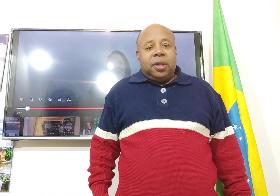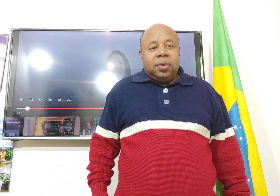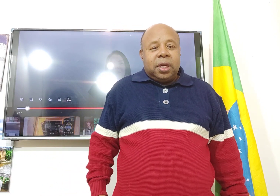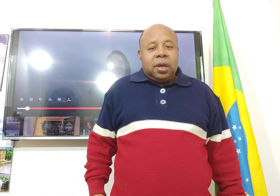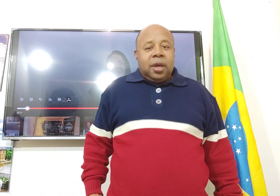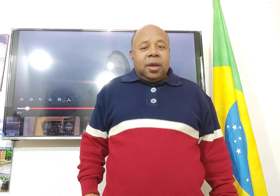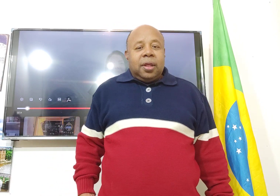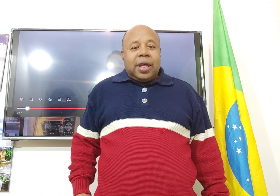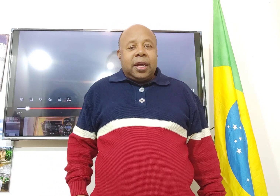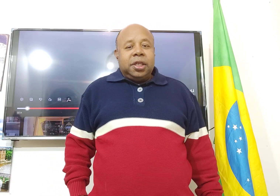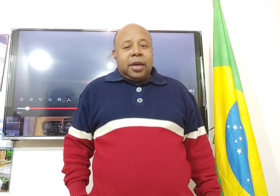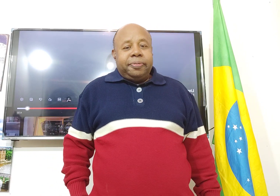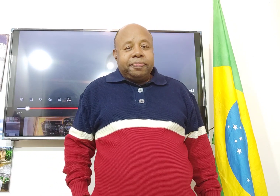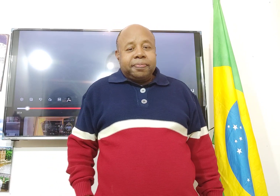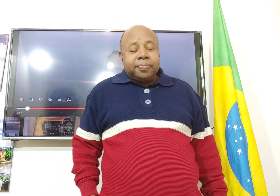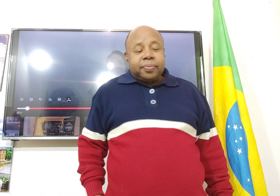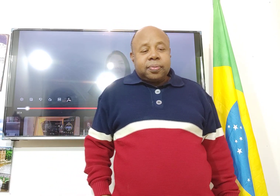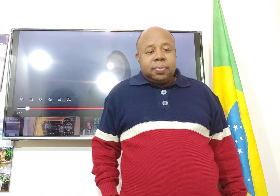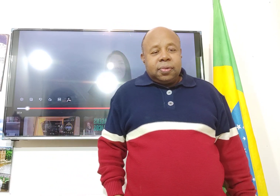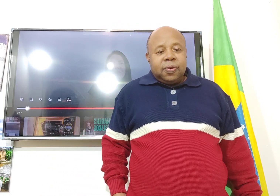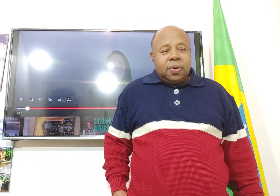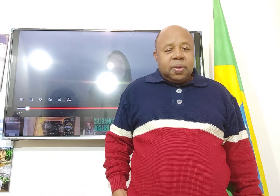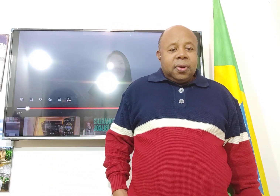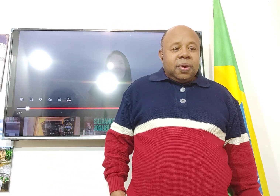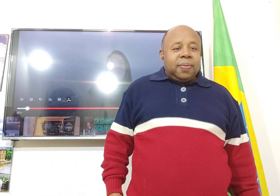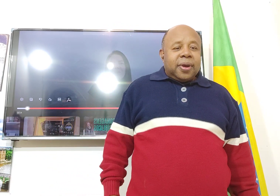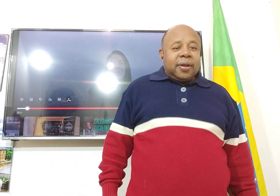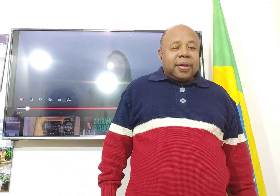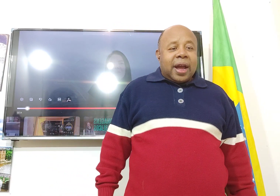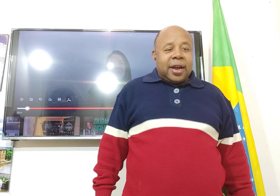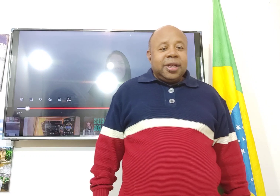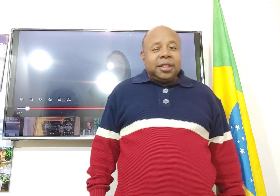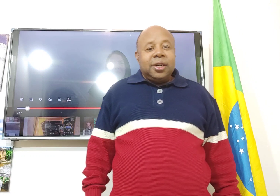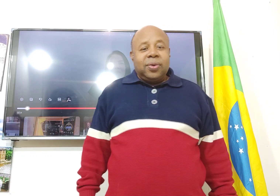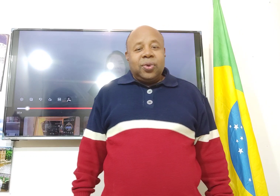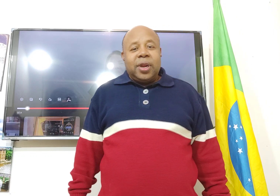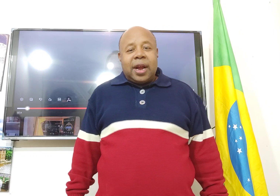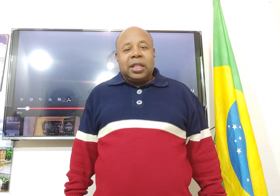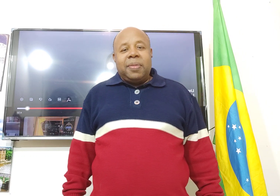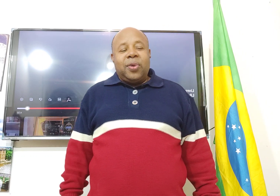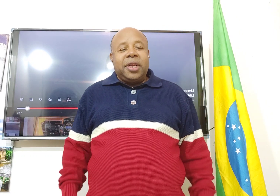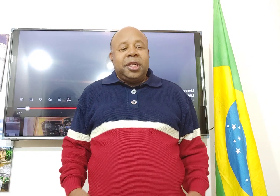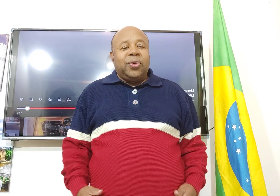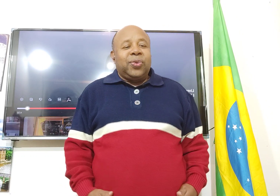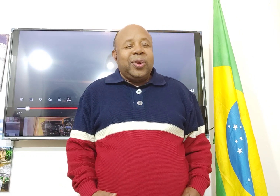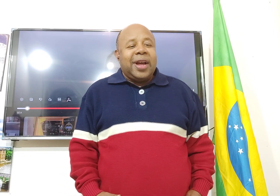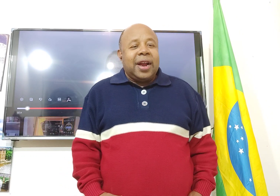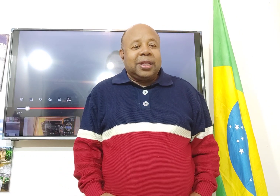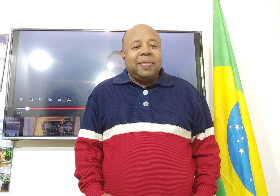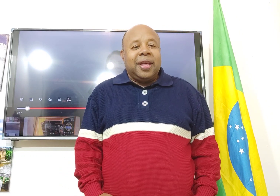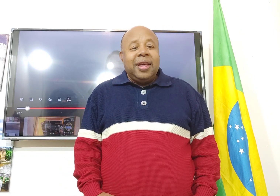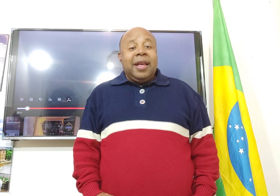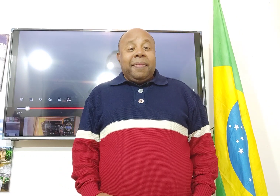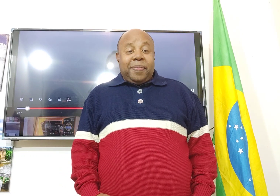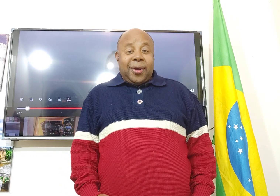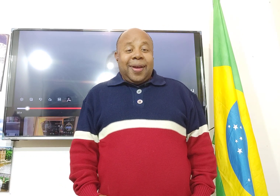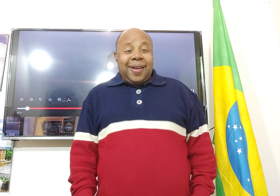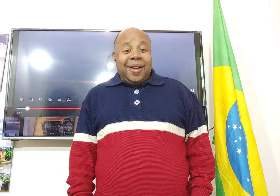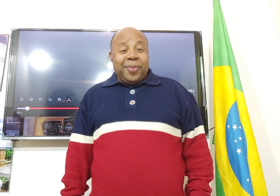oferecido Isaac já. Viu? Mas a arca já tinha construído a arca também. Noé tinha construído a arca também. Porque